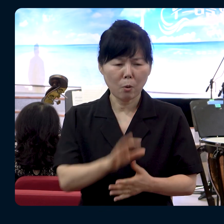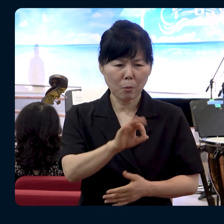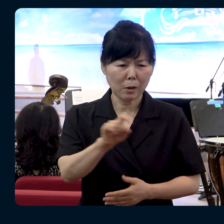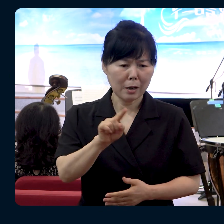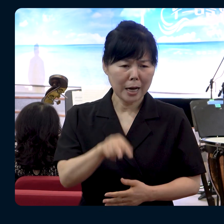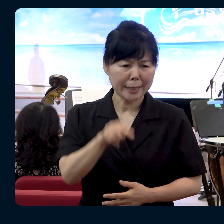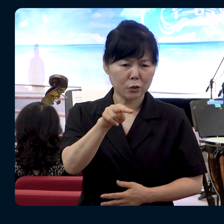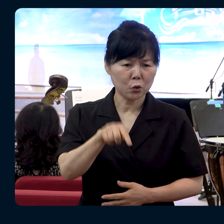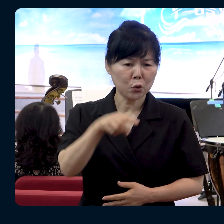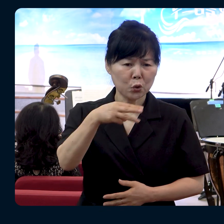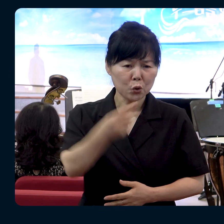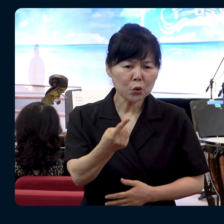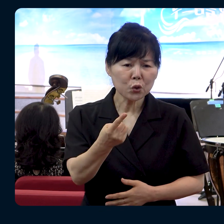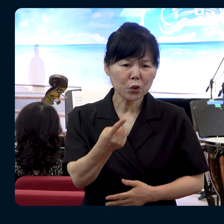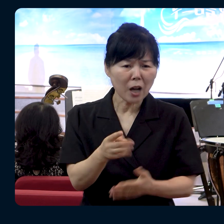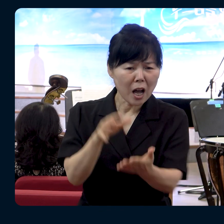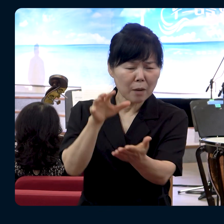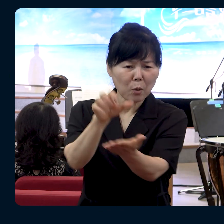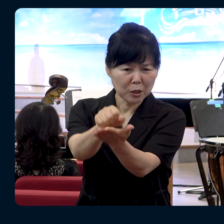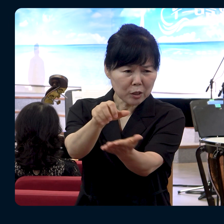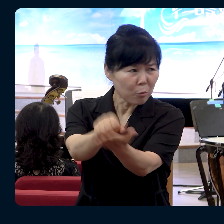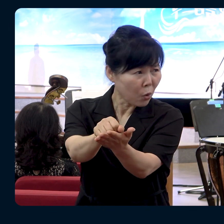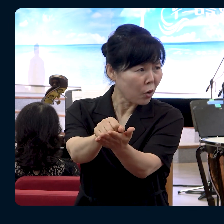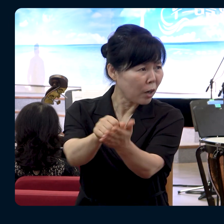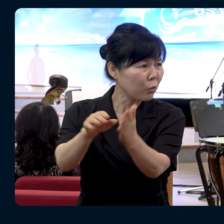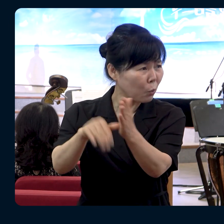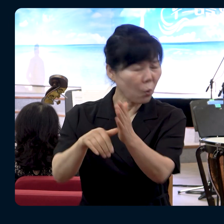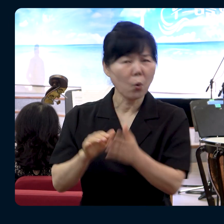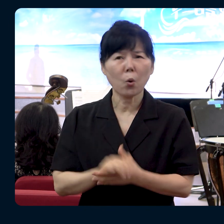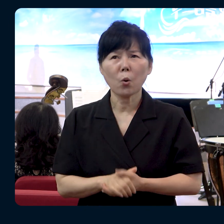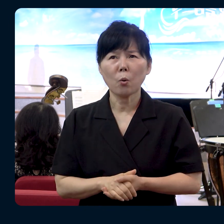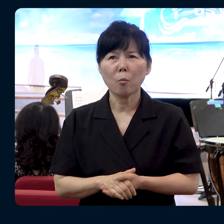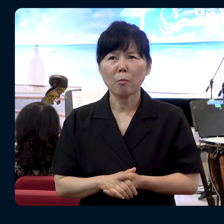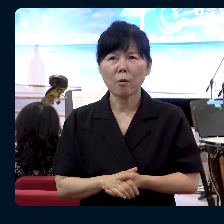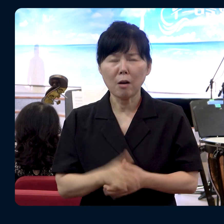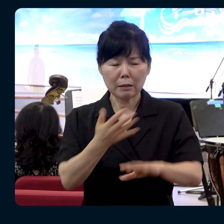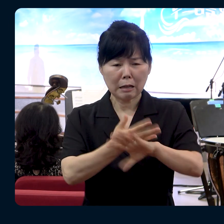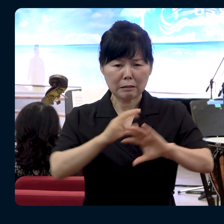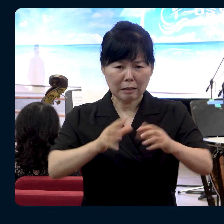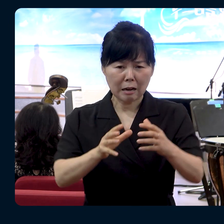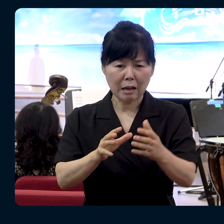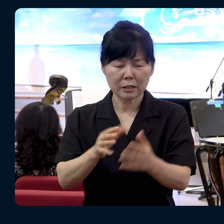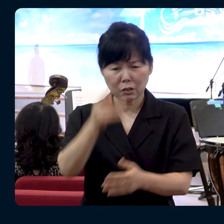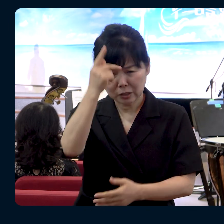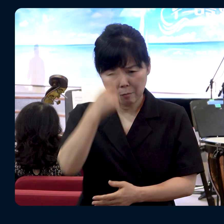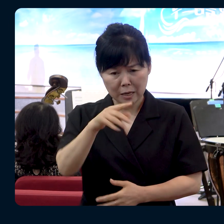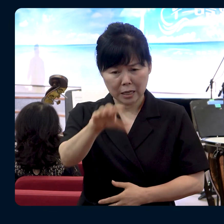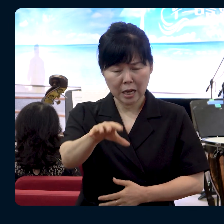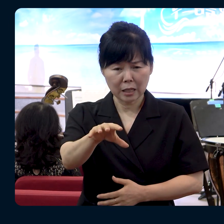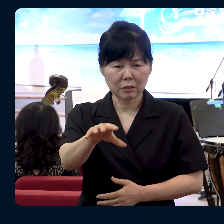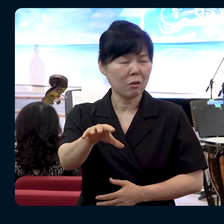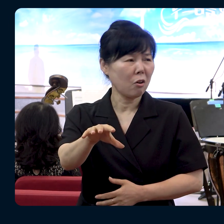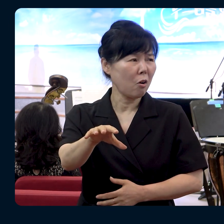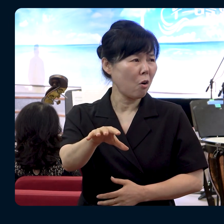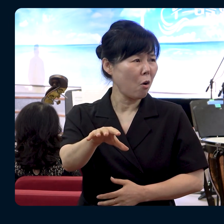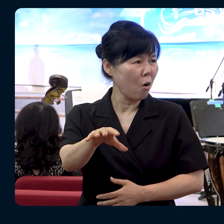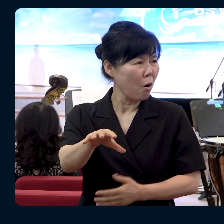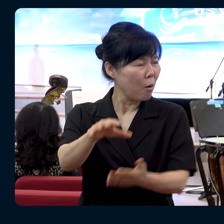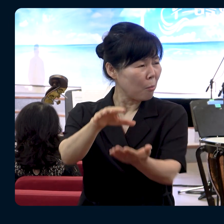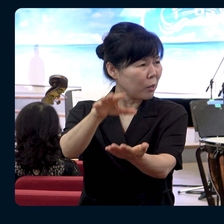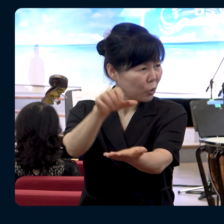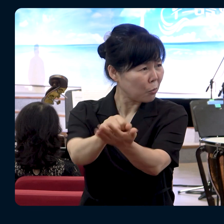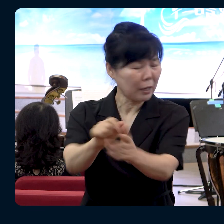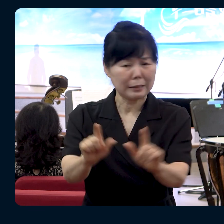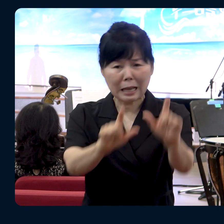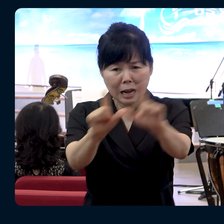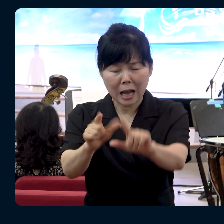때부터 그 혼합 정책으로 말미암아서 사마리아 땅에 이방 민족들이 와서 살고, 또 사마리아인들은 다른 지역으로 막 보내기도 하고